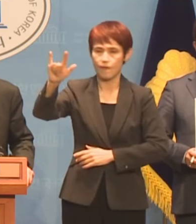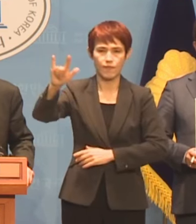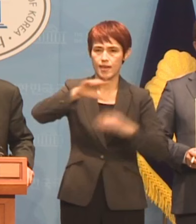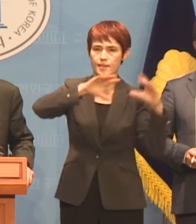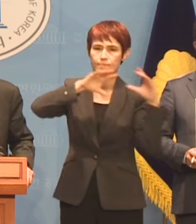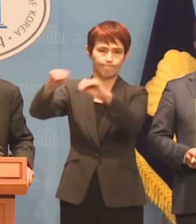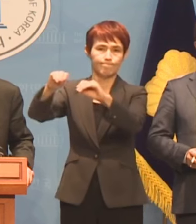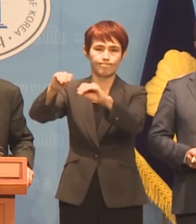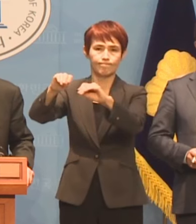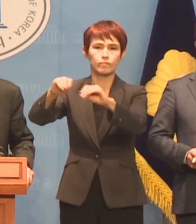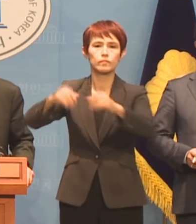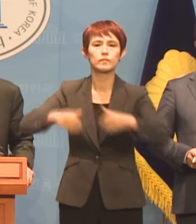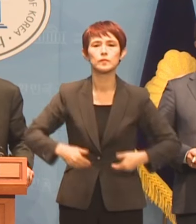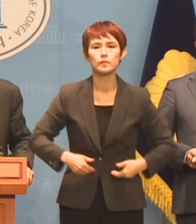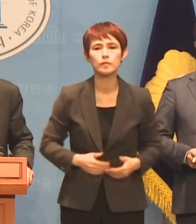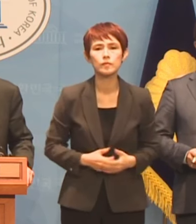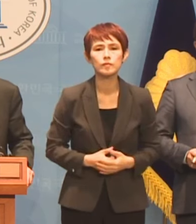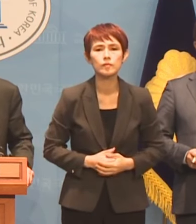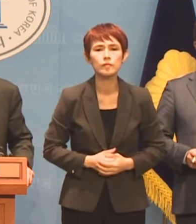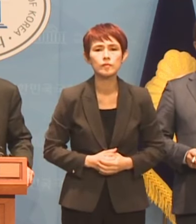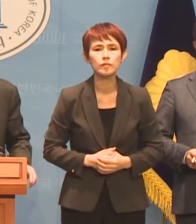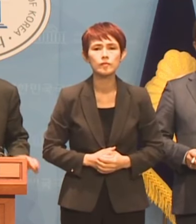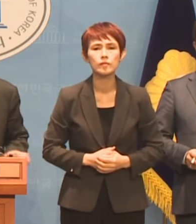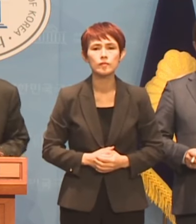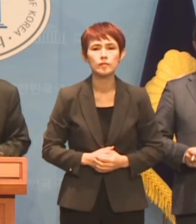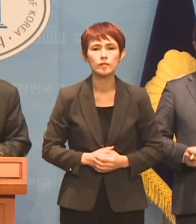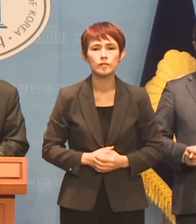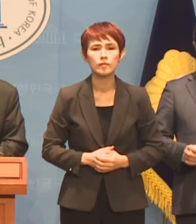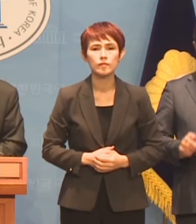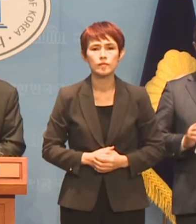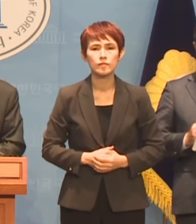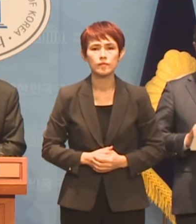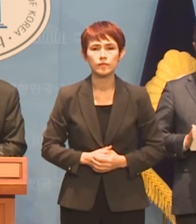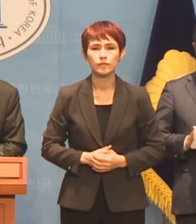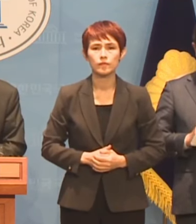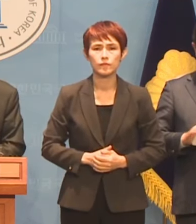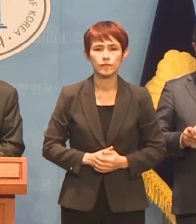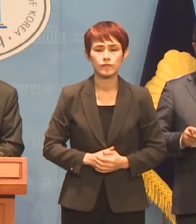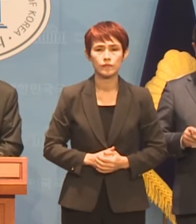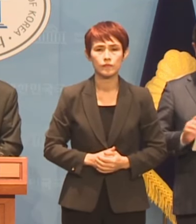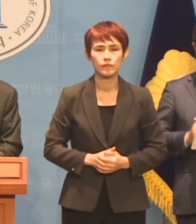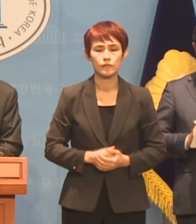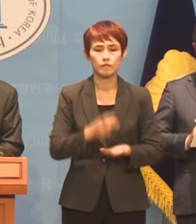출국 금지해야 할 것입니다. 따라서